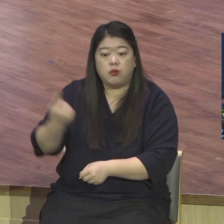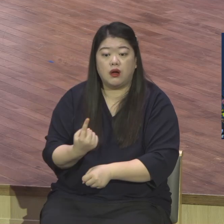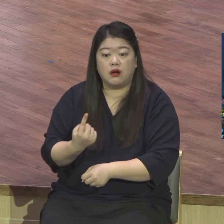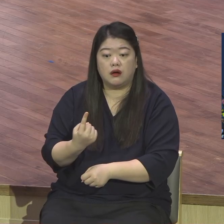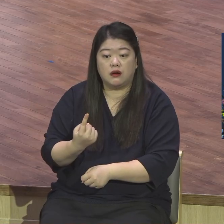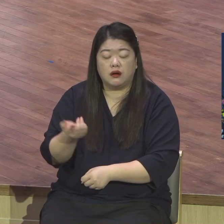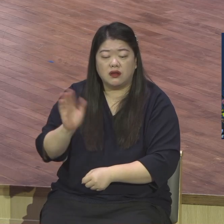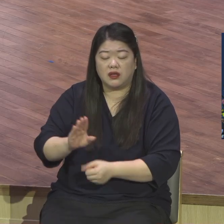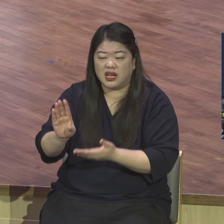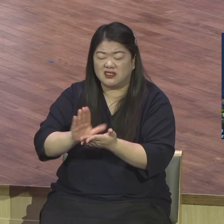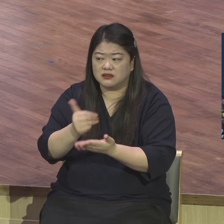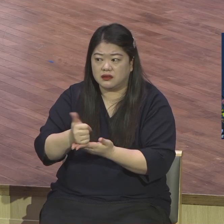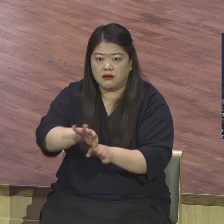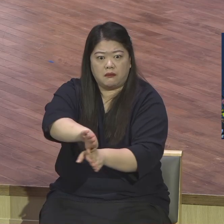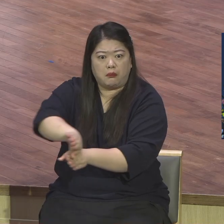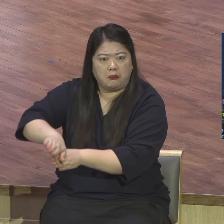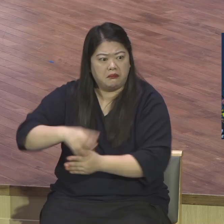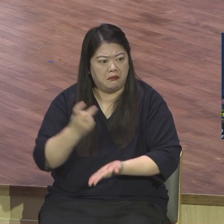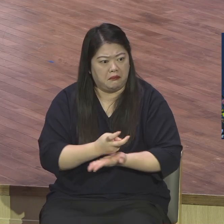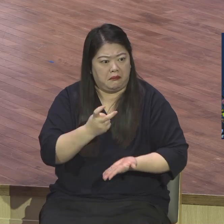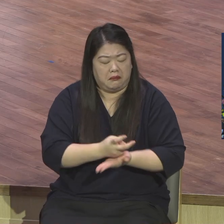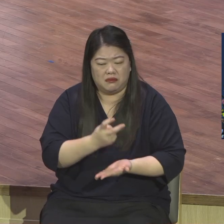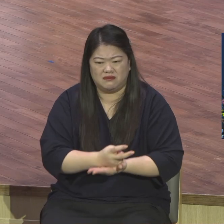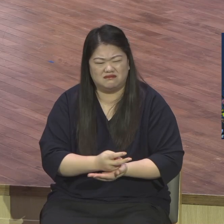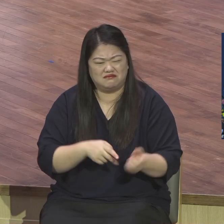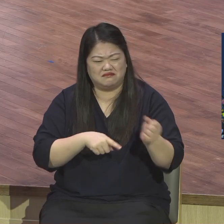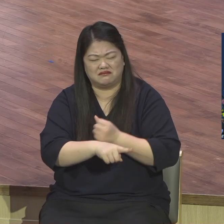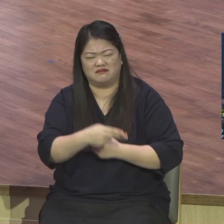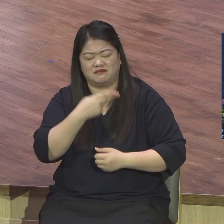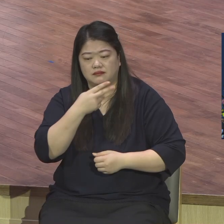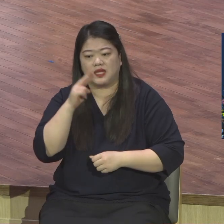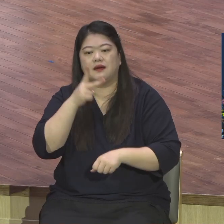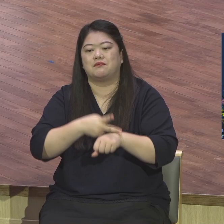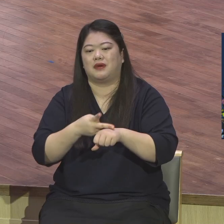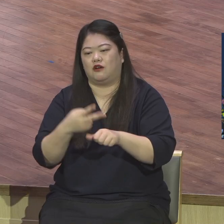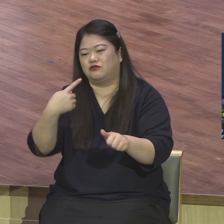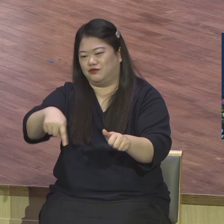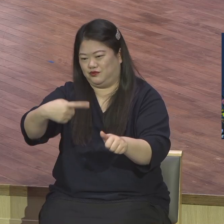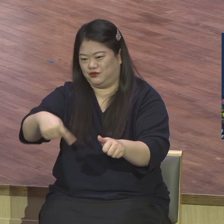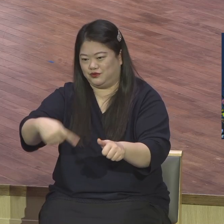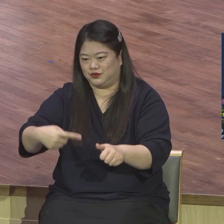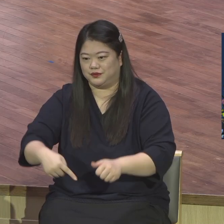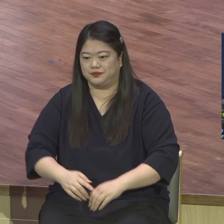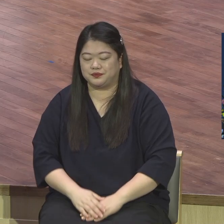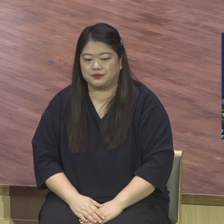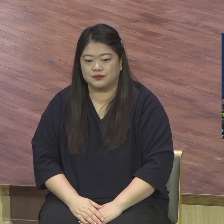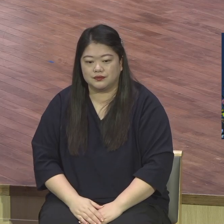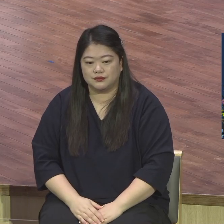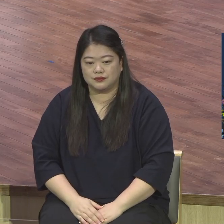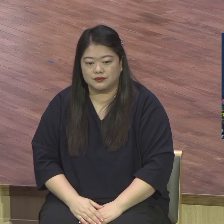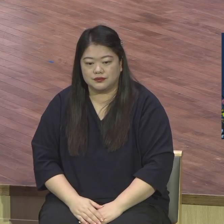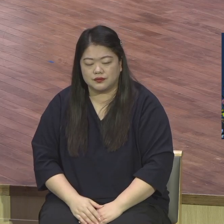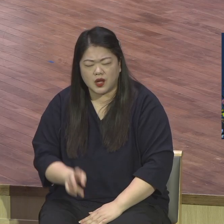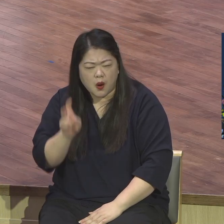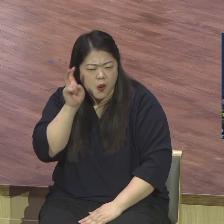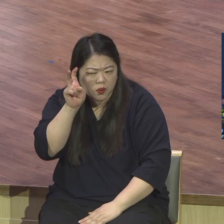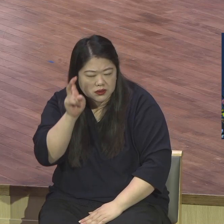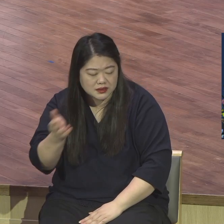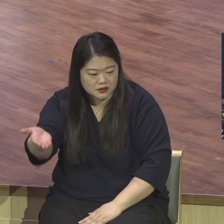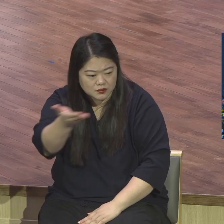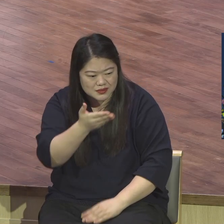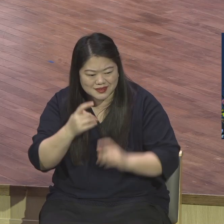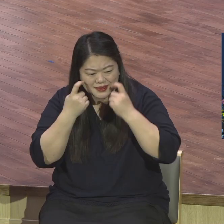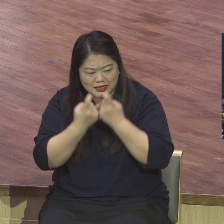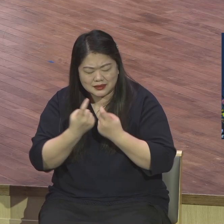설교가 중요합니다. 여러분, 평생에 고치지 못한 버릇들, 어려서부터 가지고 있던